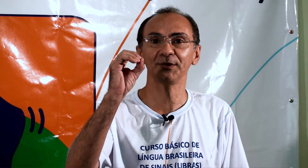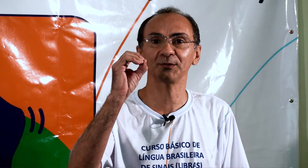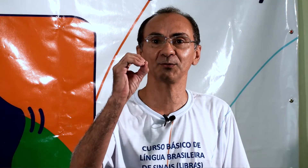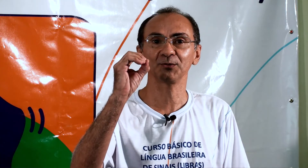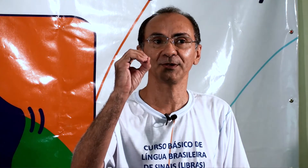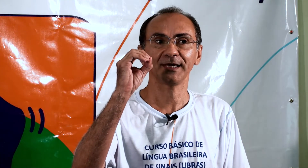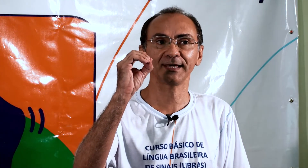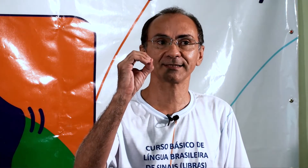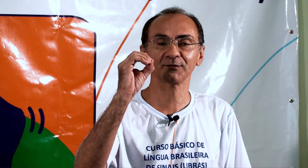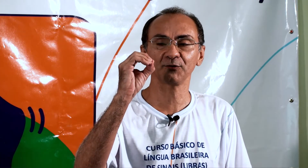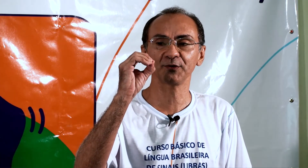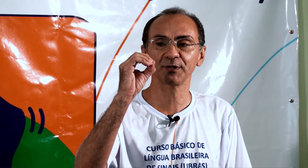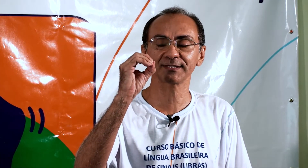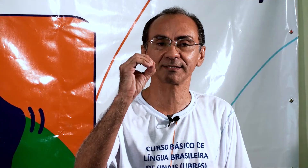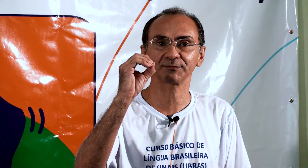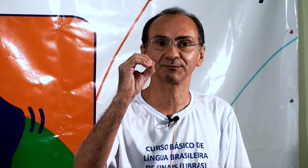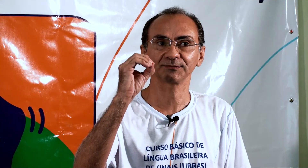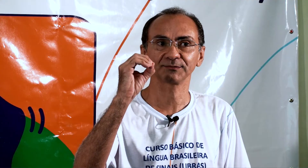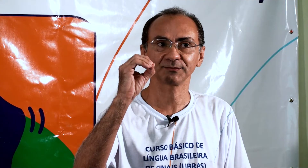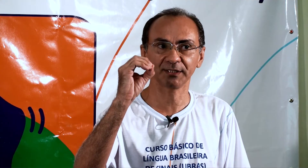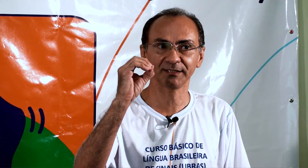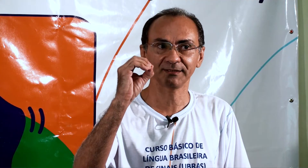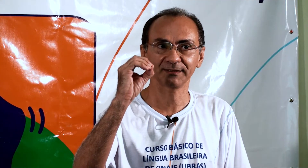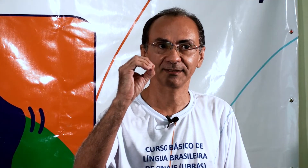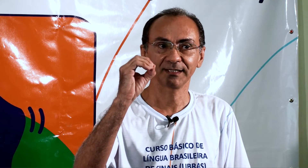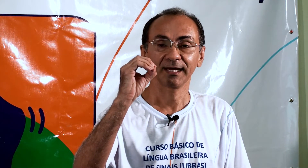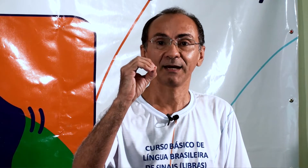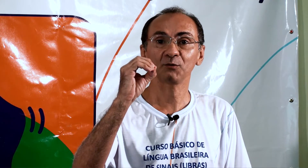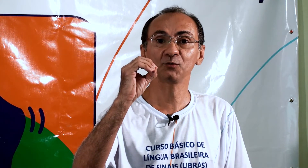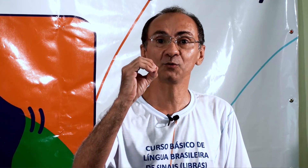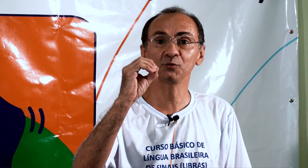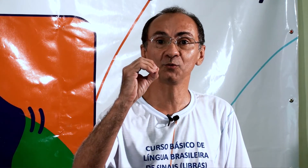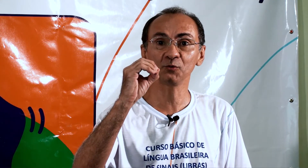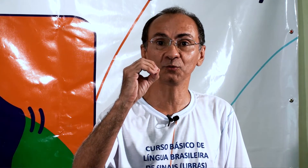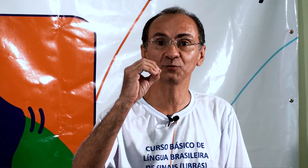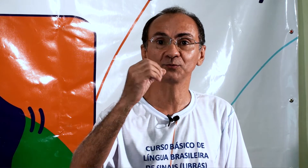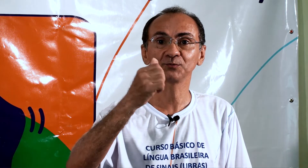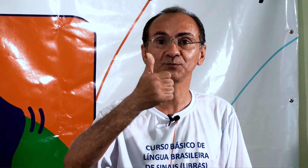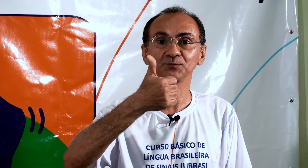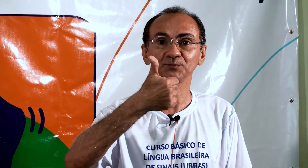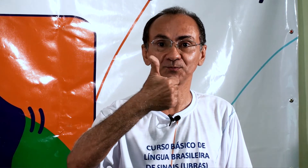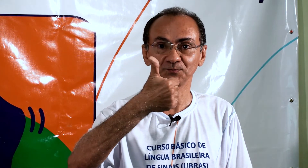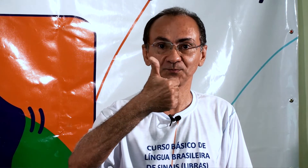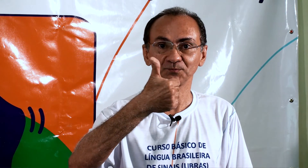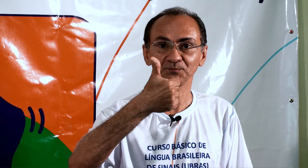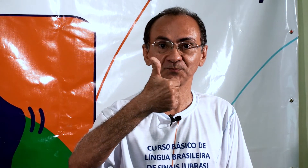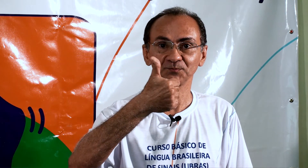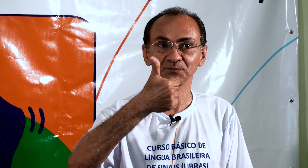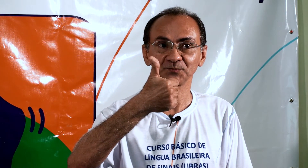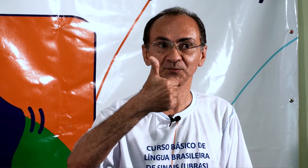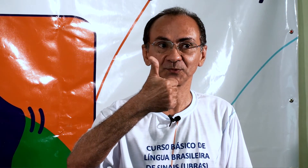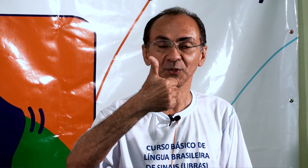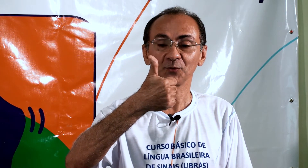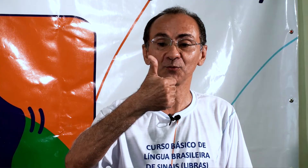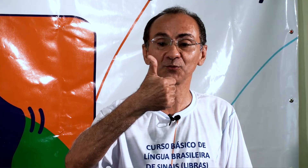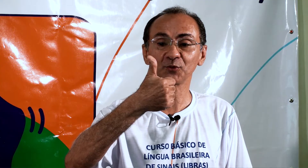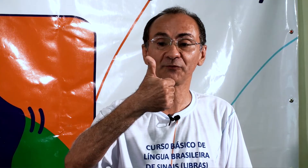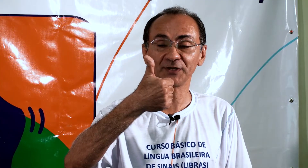pelo essa configuração, né? O Veja